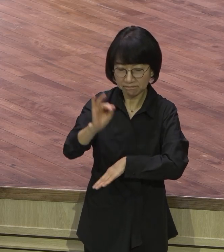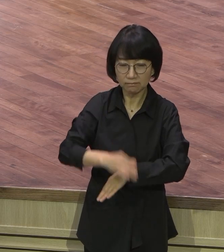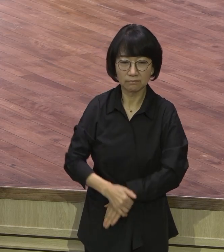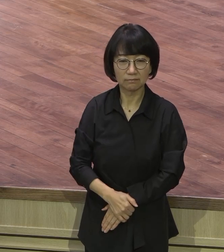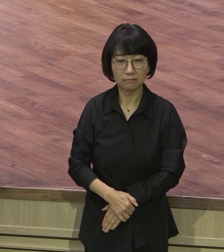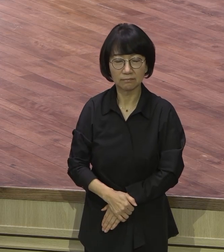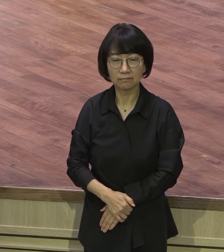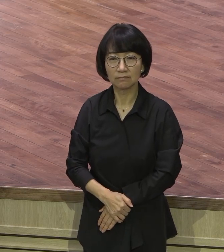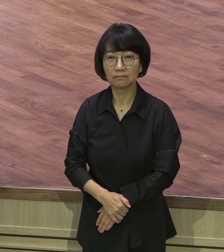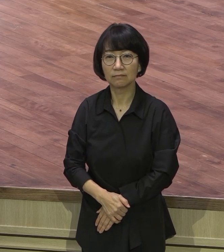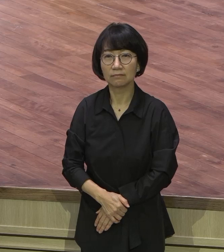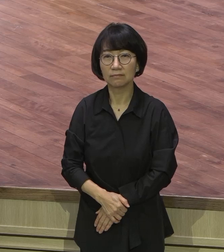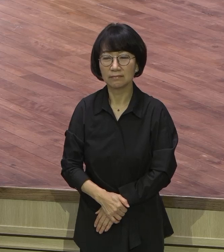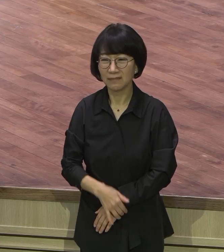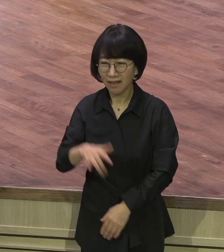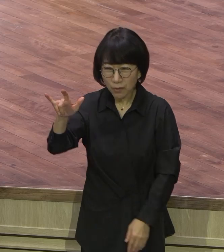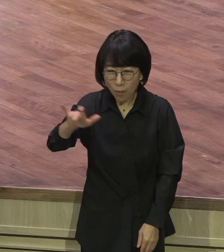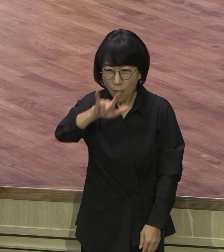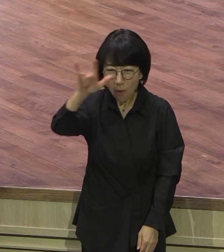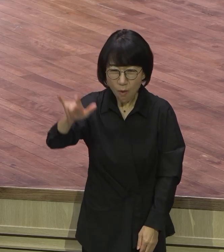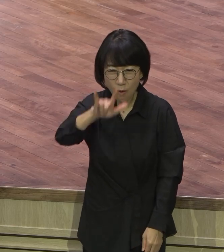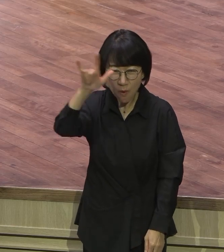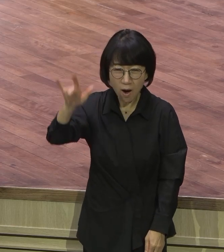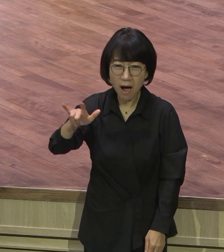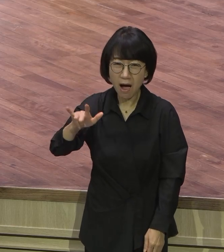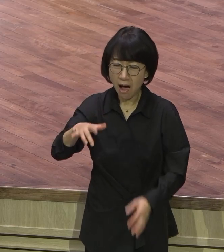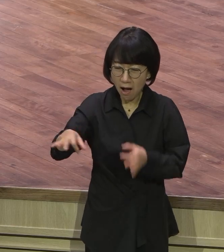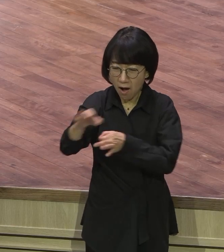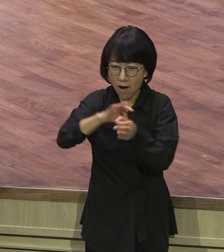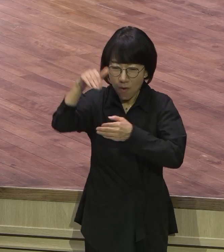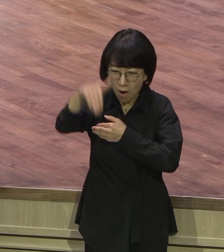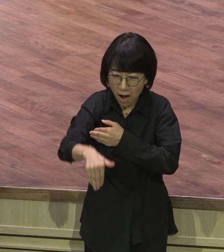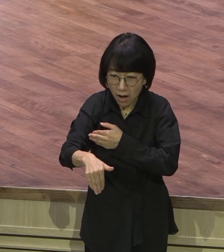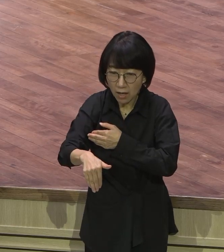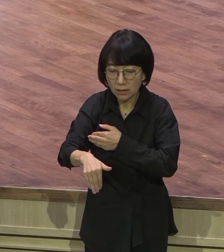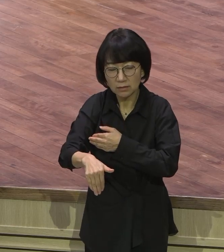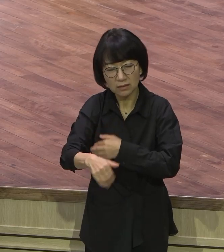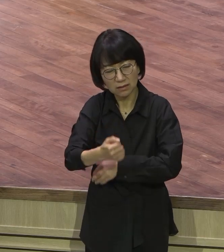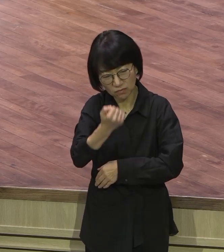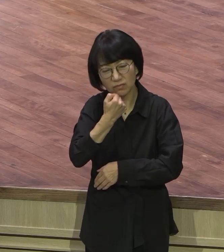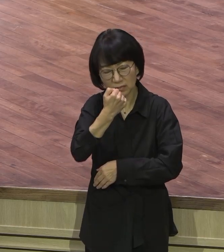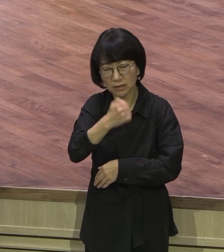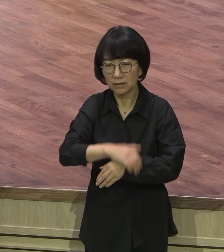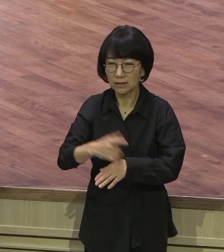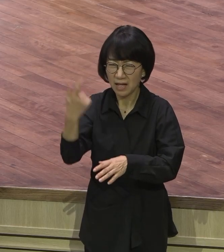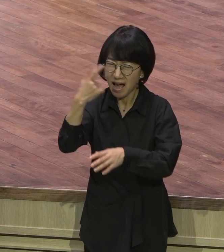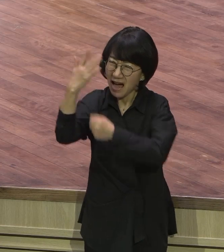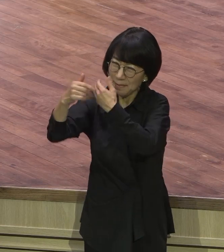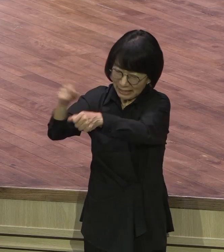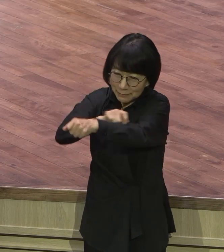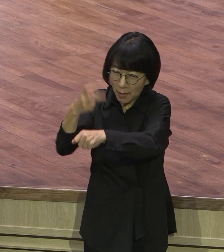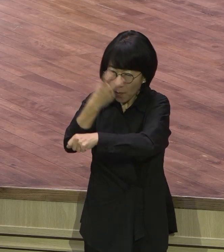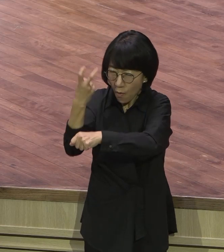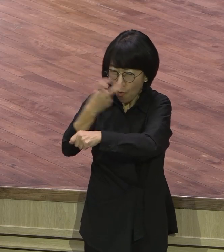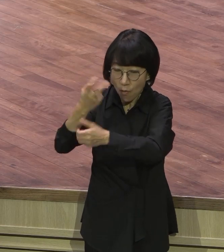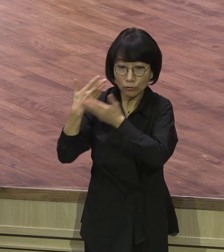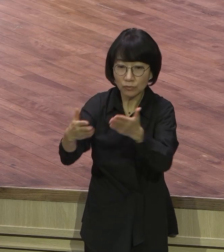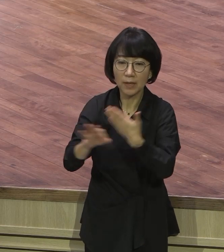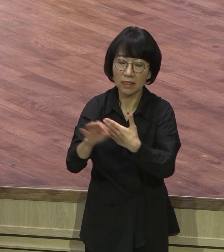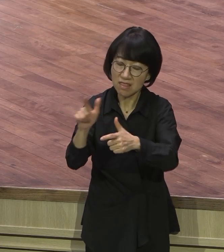뭐 지금 코로나19 어렵다 세상은 사람들이 하는 방법 하나님의 특별 보호는 더